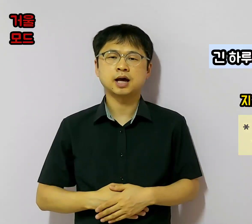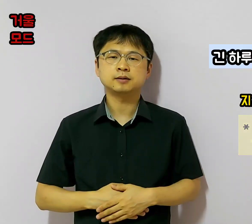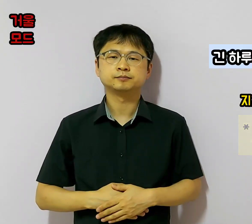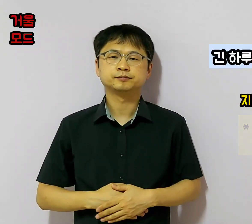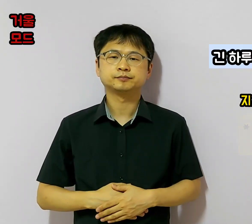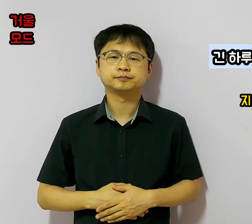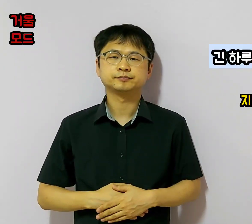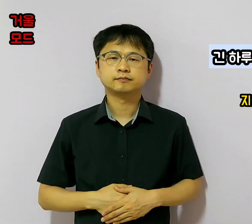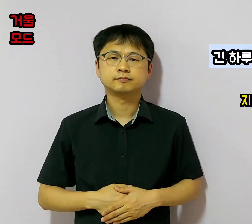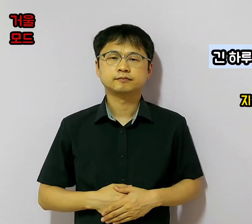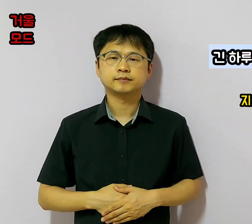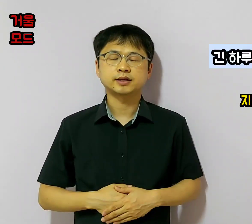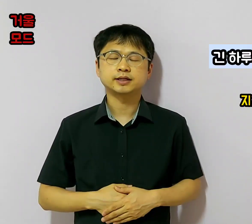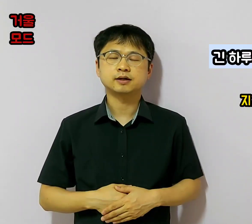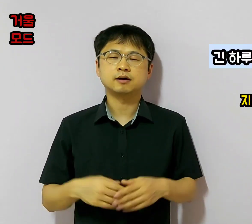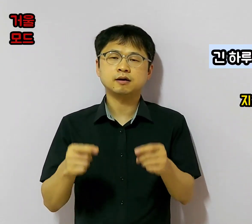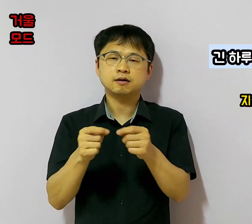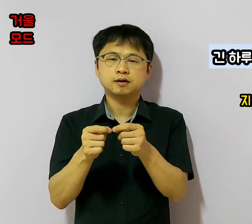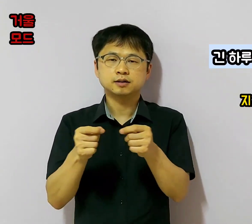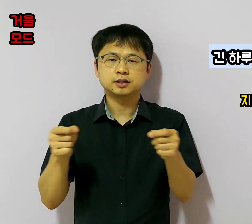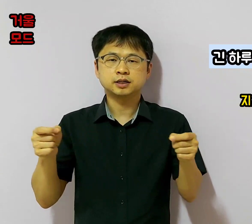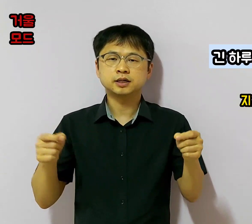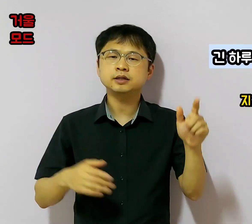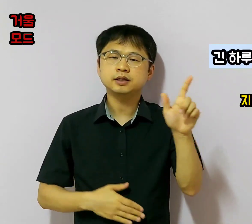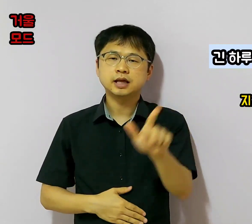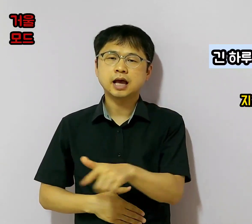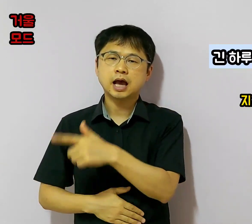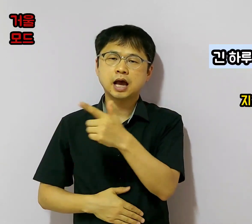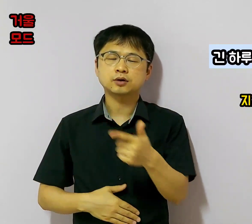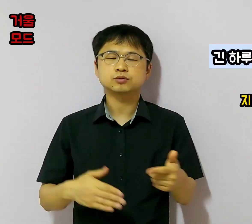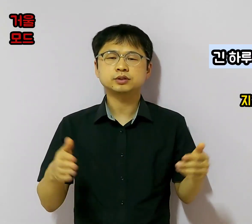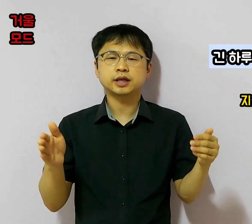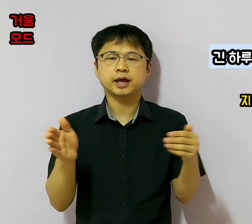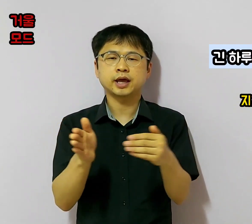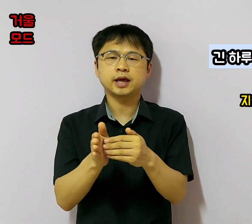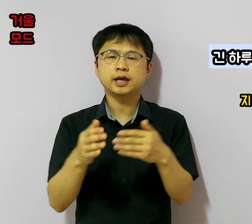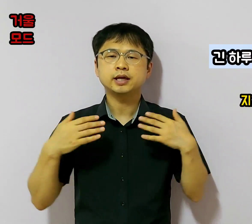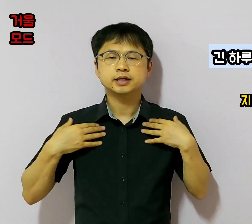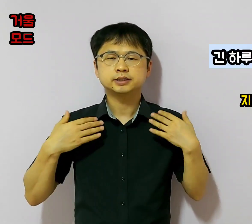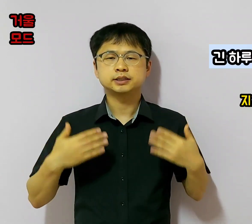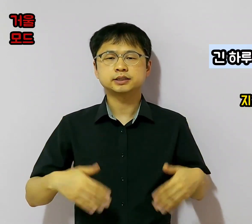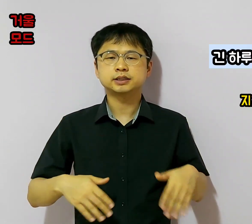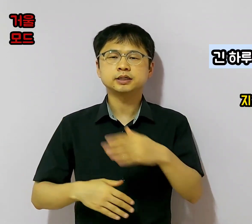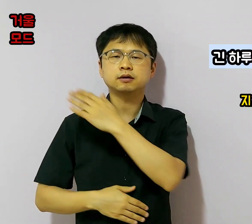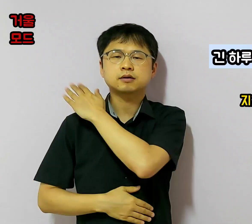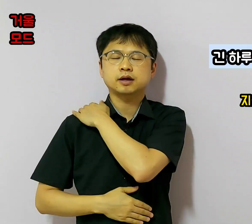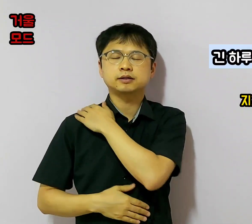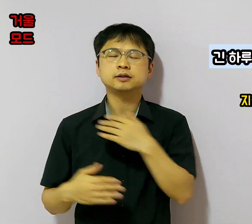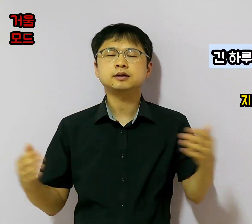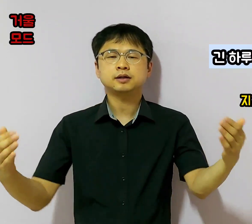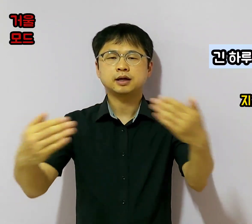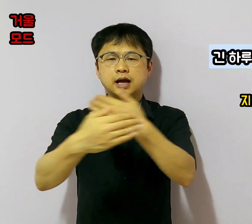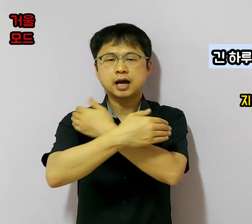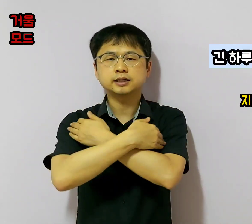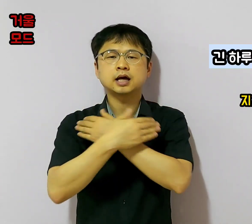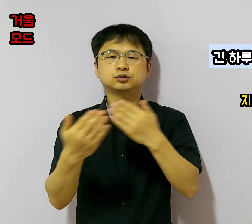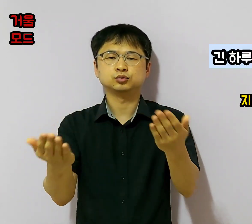안아주는입니다. 네, 그래서 긴 하루 끝에 지친 어깨를